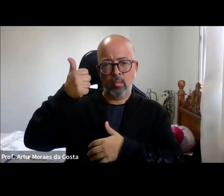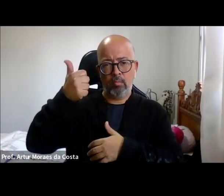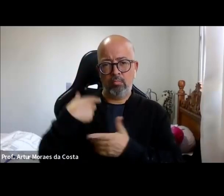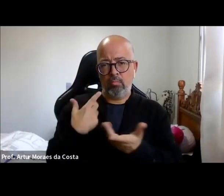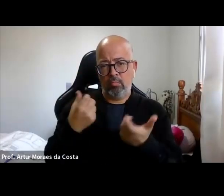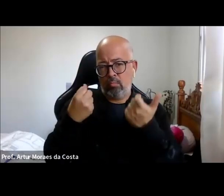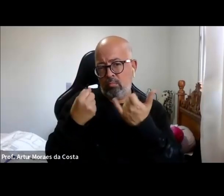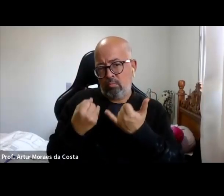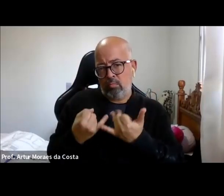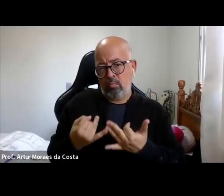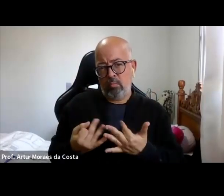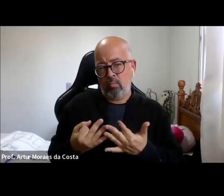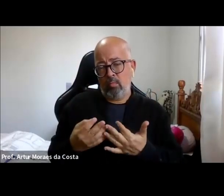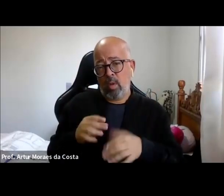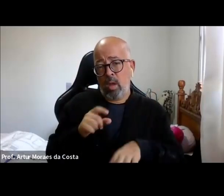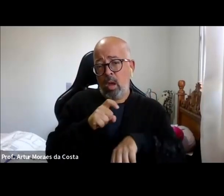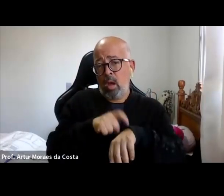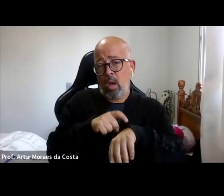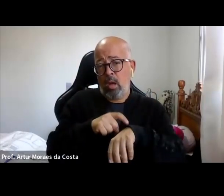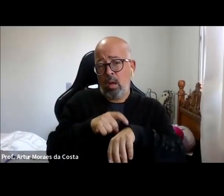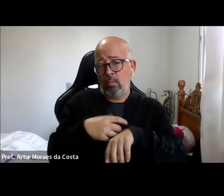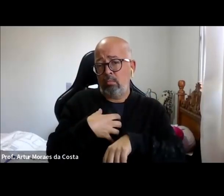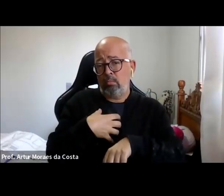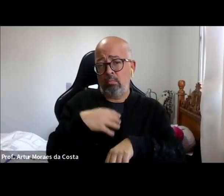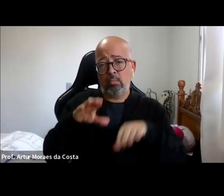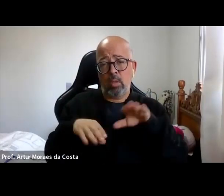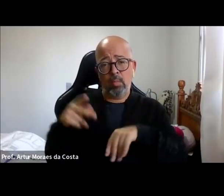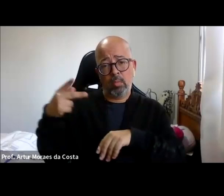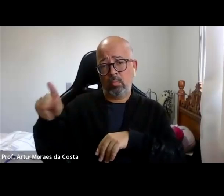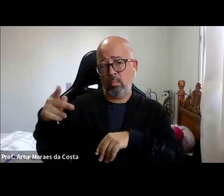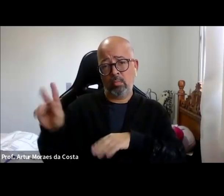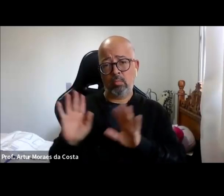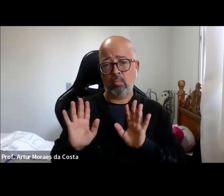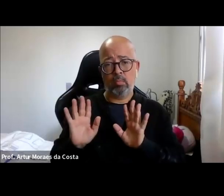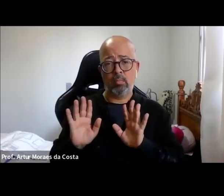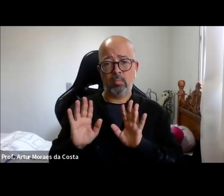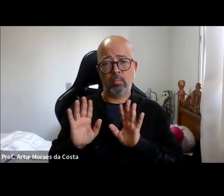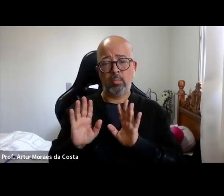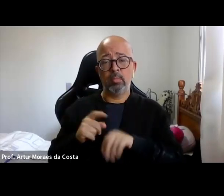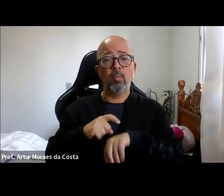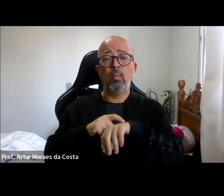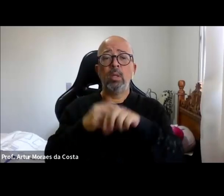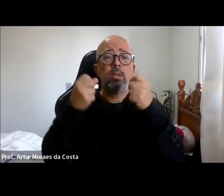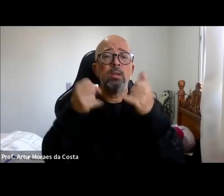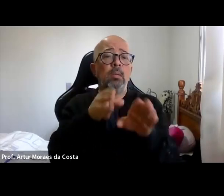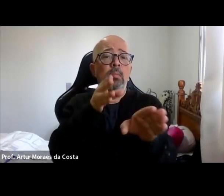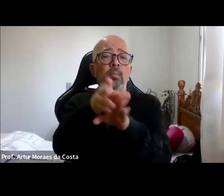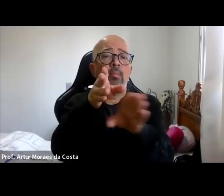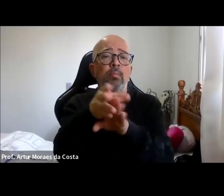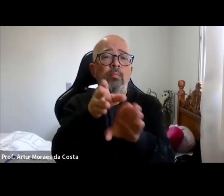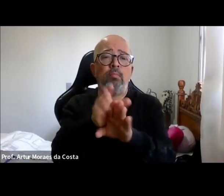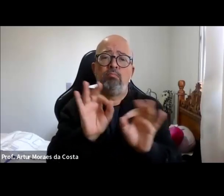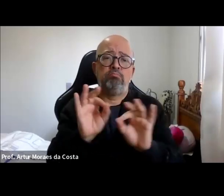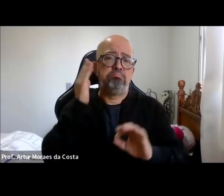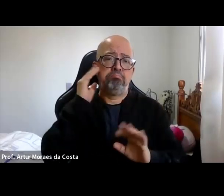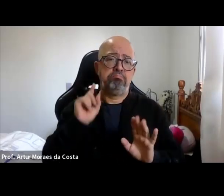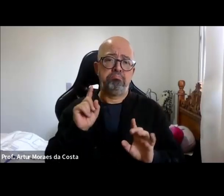sordociega viva el momento eh se involucre en una actividad la La viva la sienta